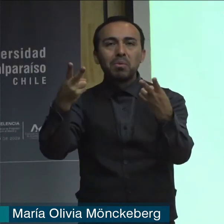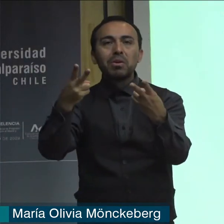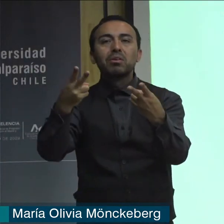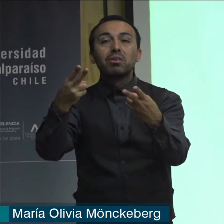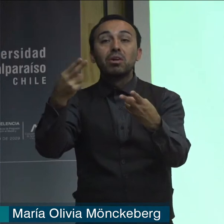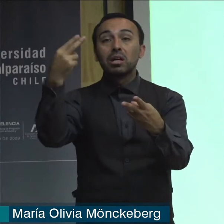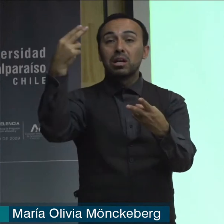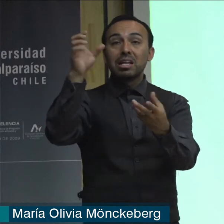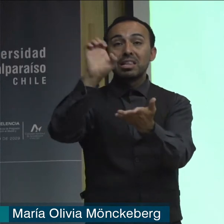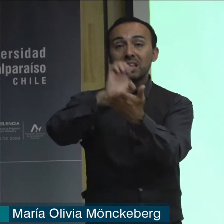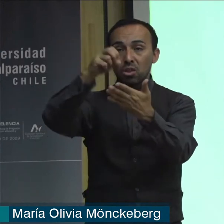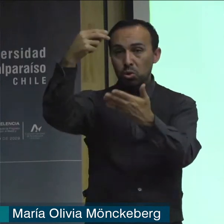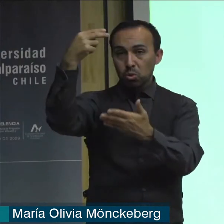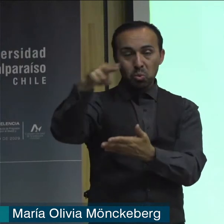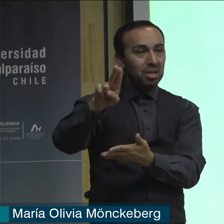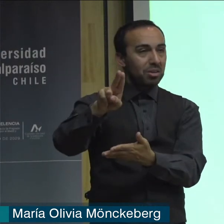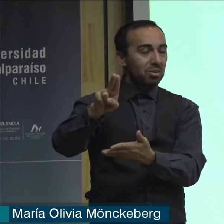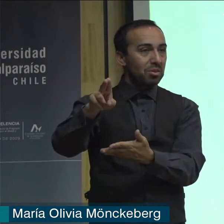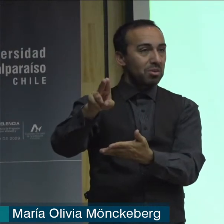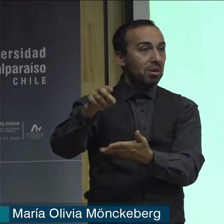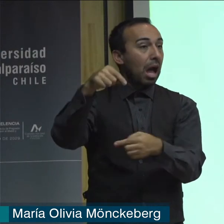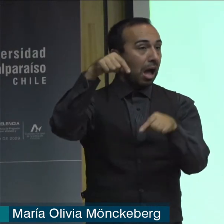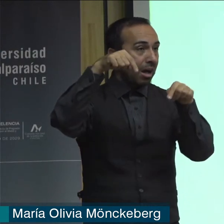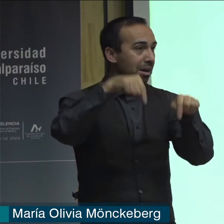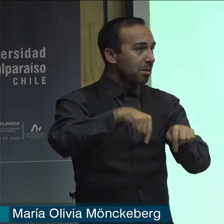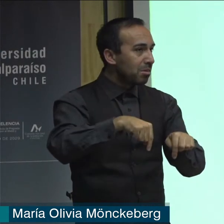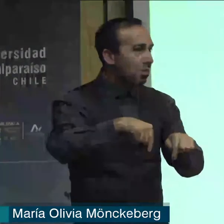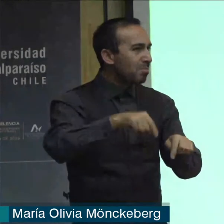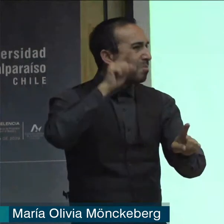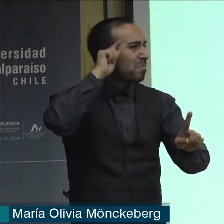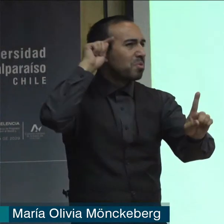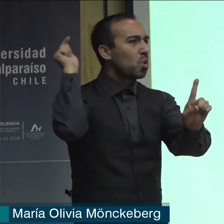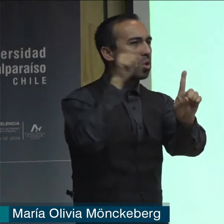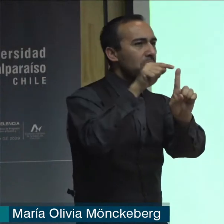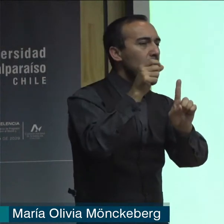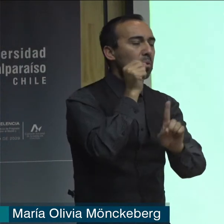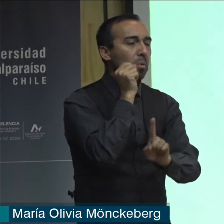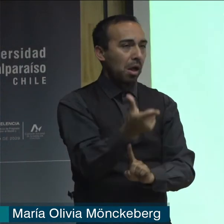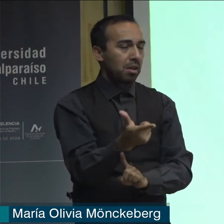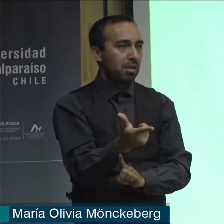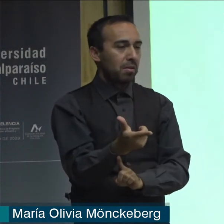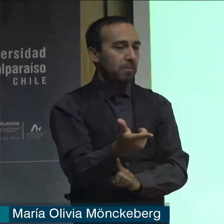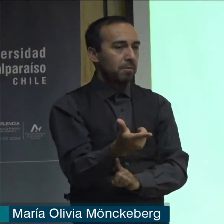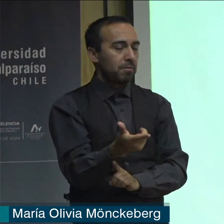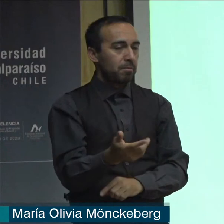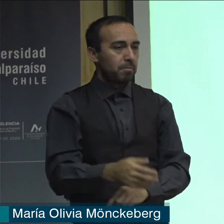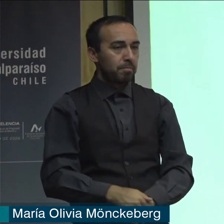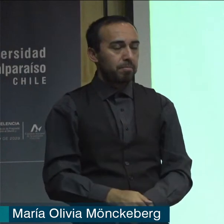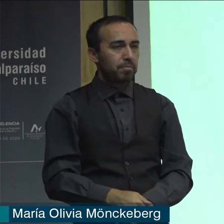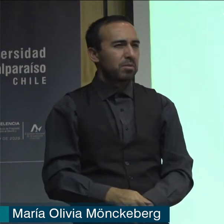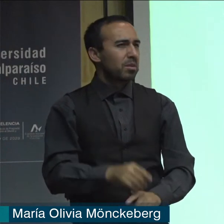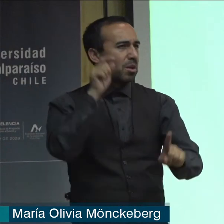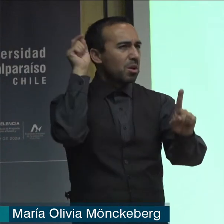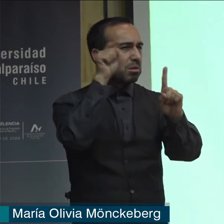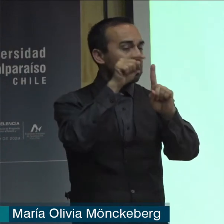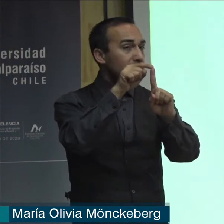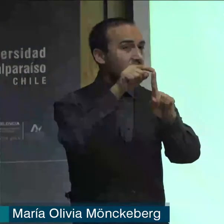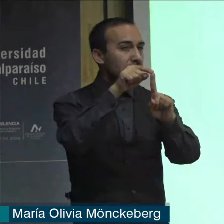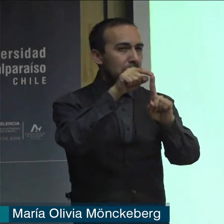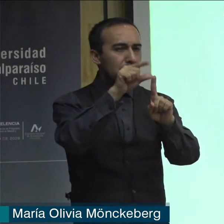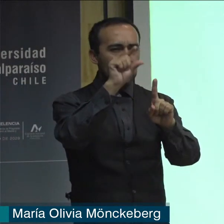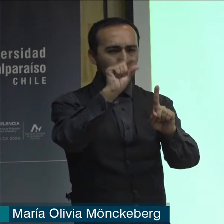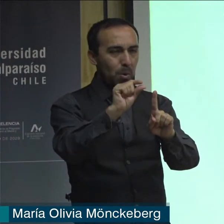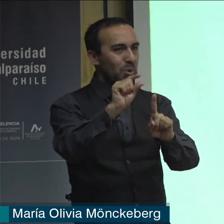estado por lo tanto acá la tarea si la tarea no es no es chica